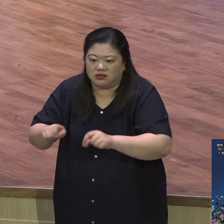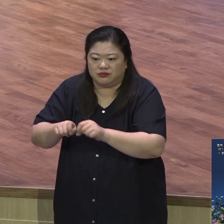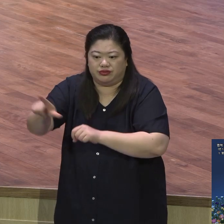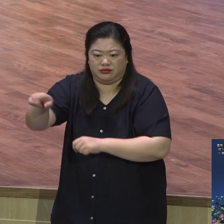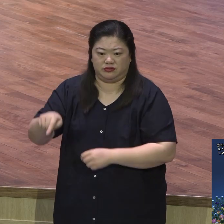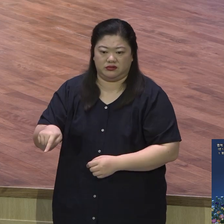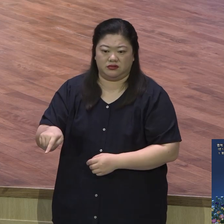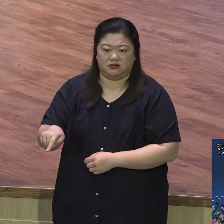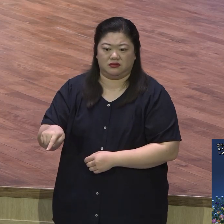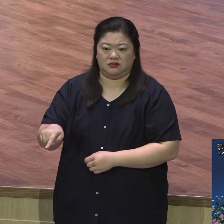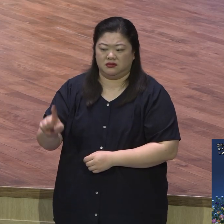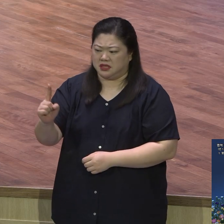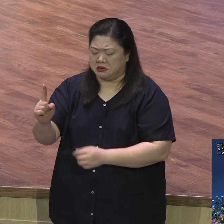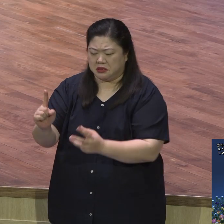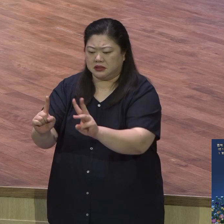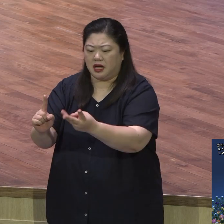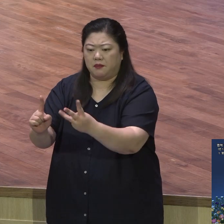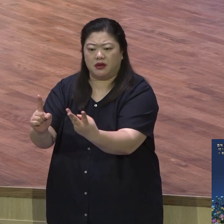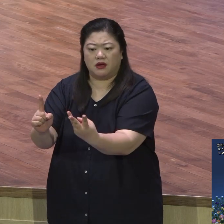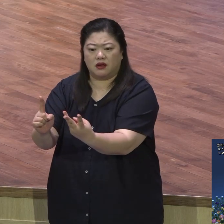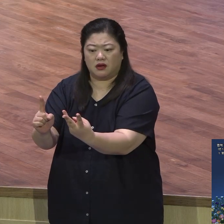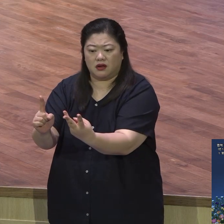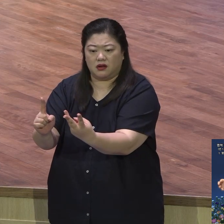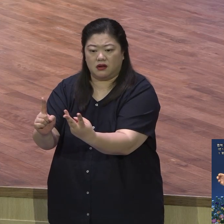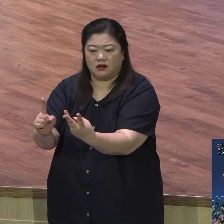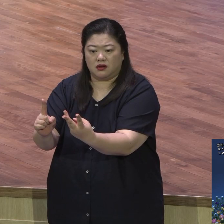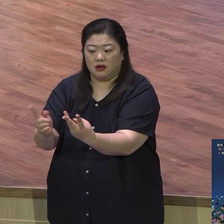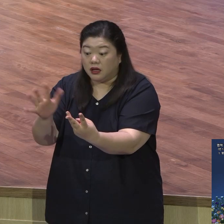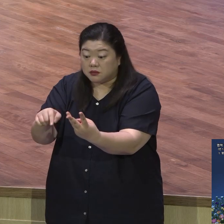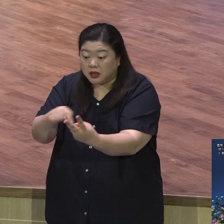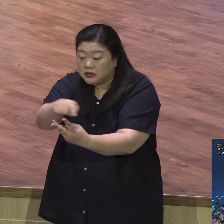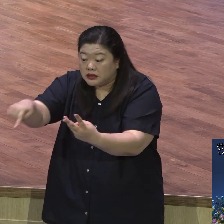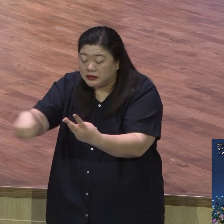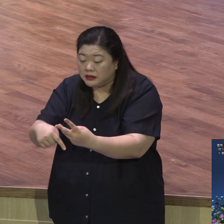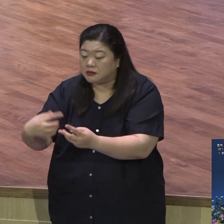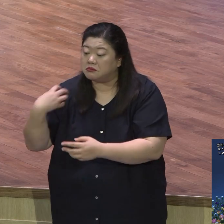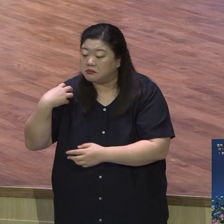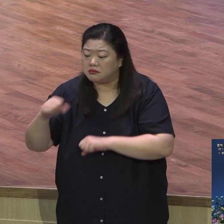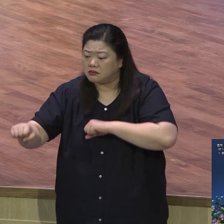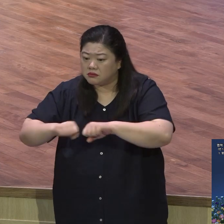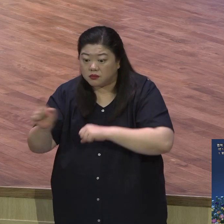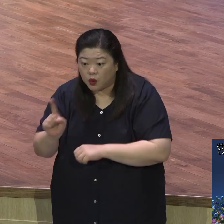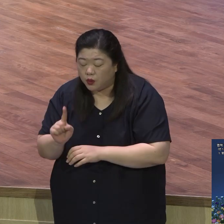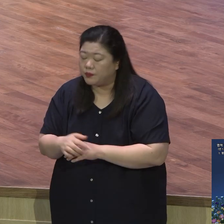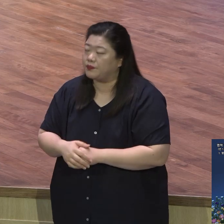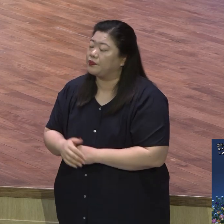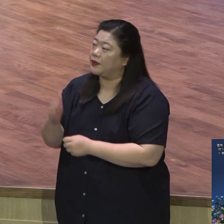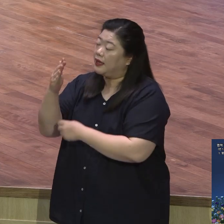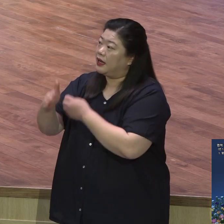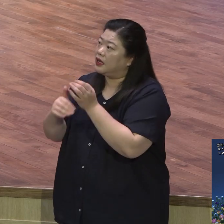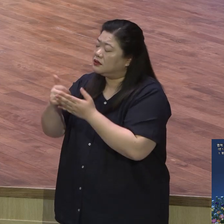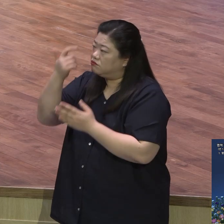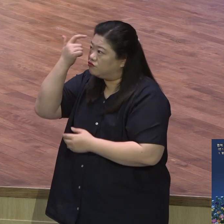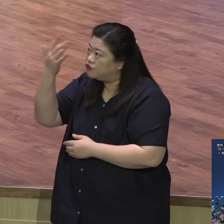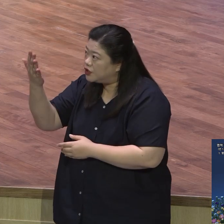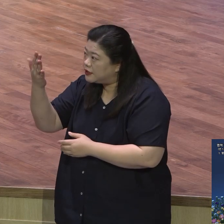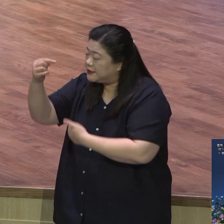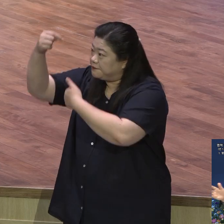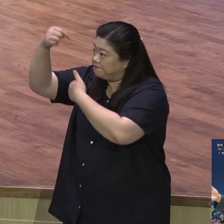그런데 이들이 한 것이 뭐냐 하나밖에 없어요. 하나님이 말씀한